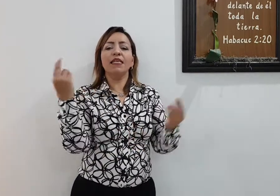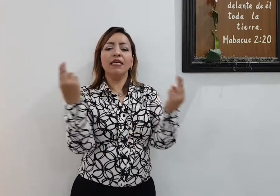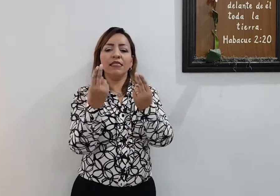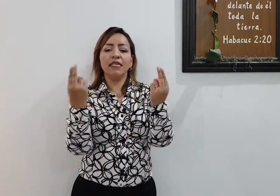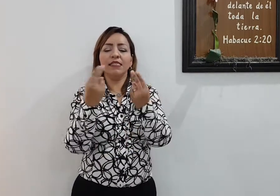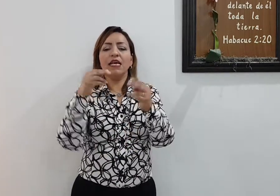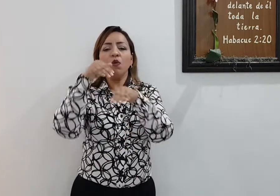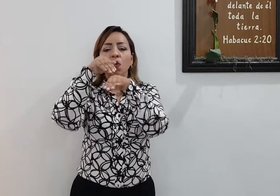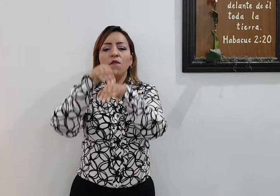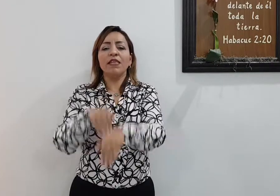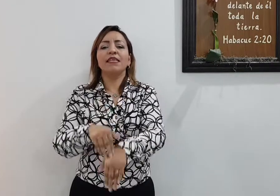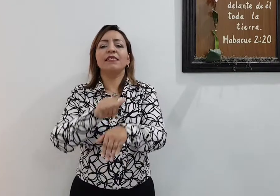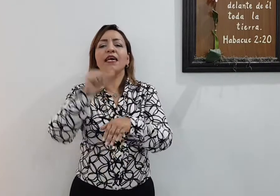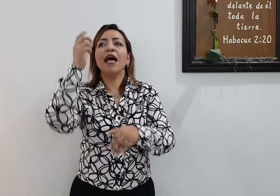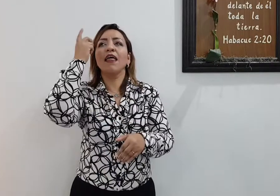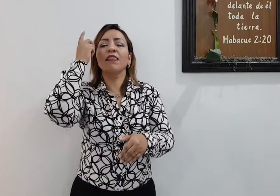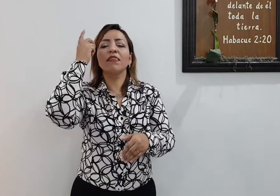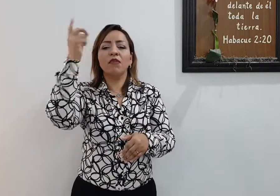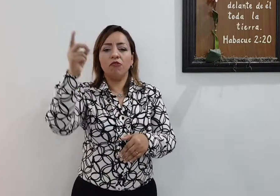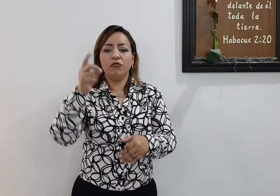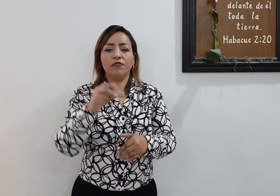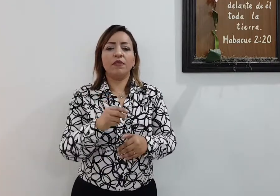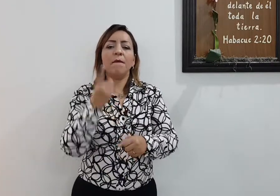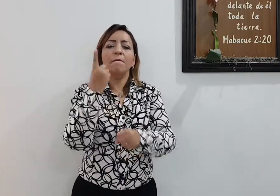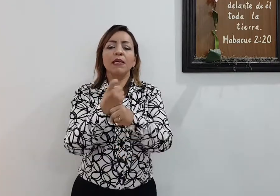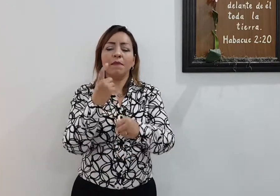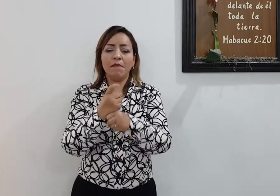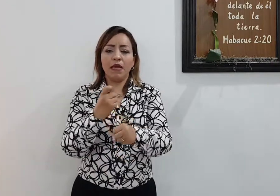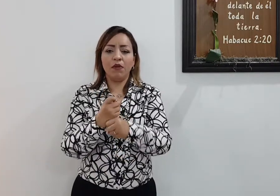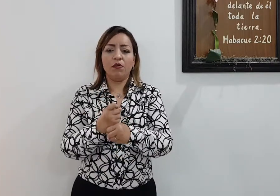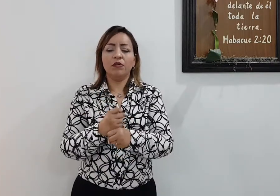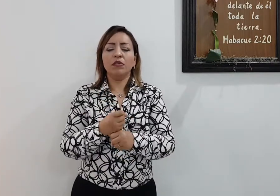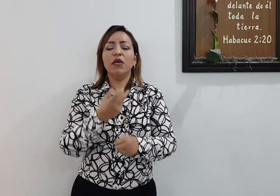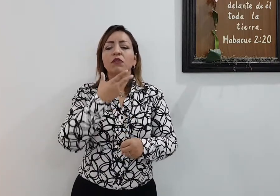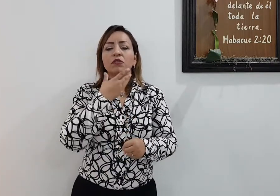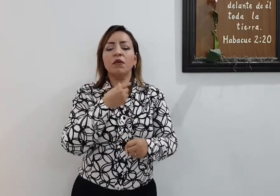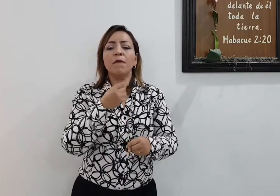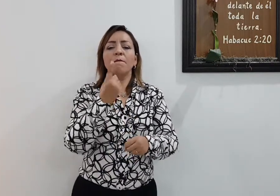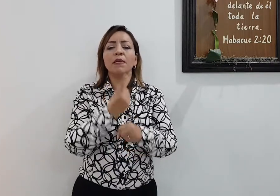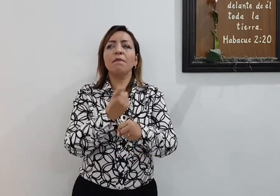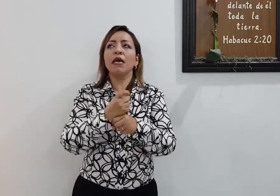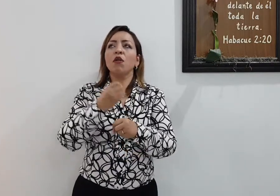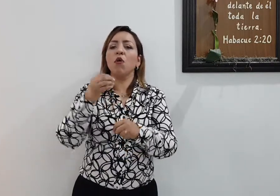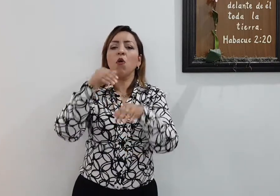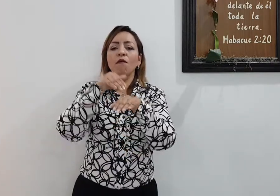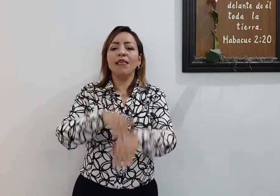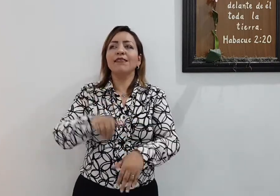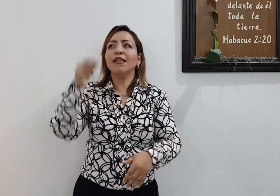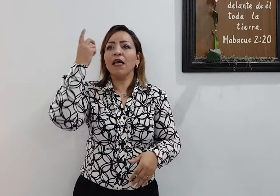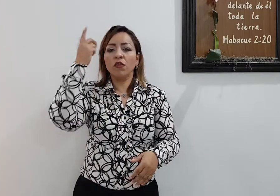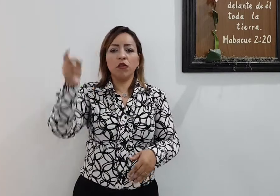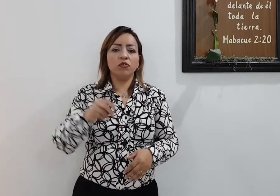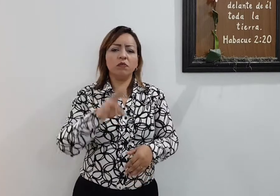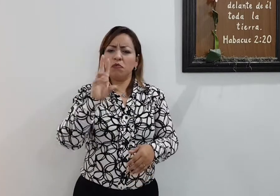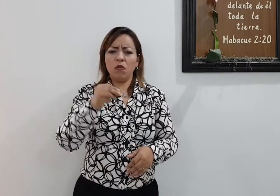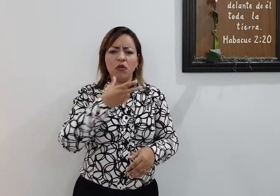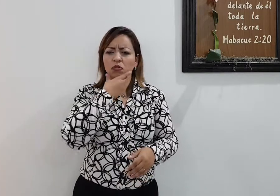¿verdad? Pero también encontramos en la Biblia a David. David había cometido un pecado, hermanos. Había caído